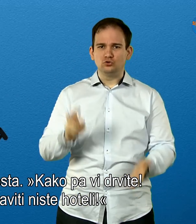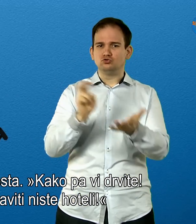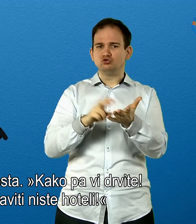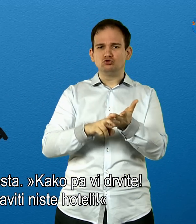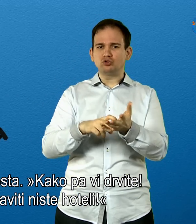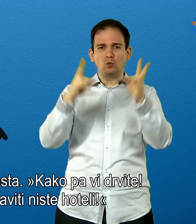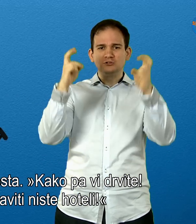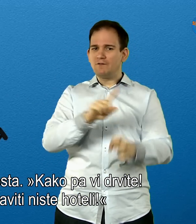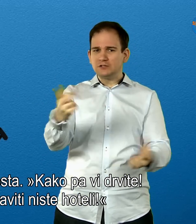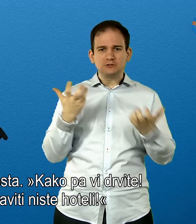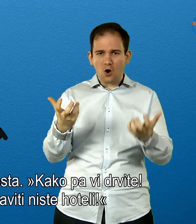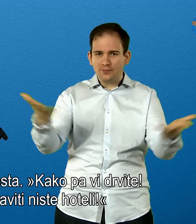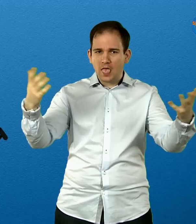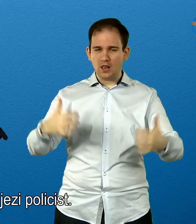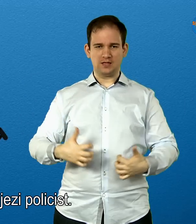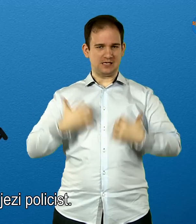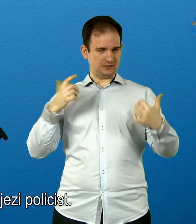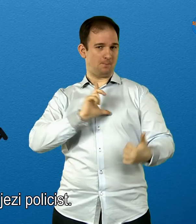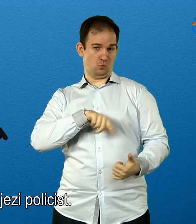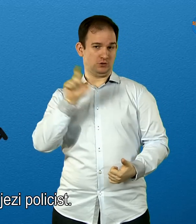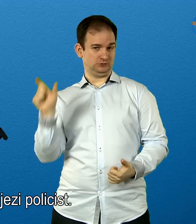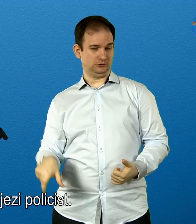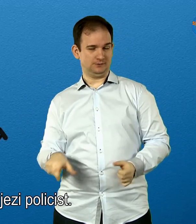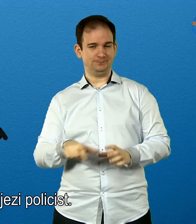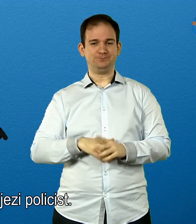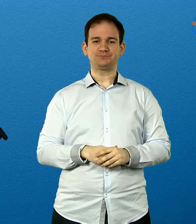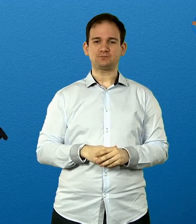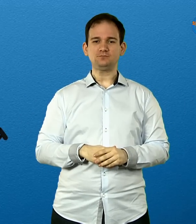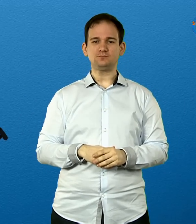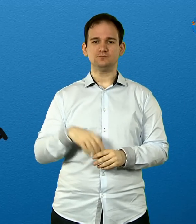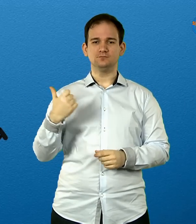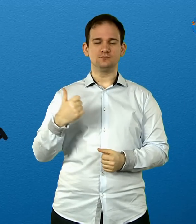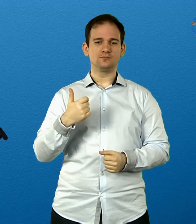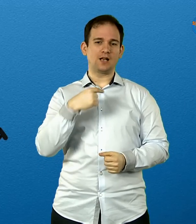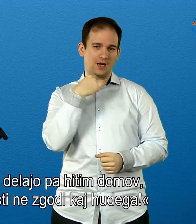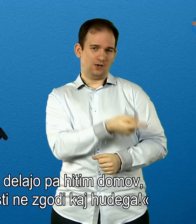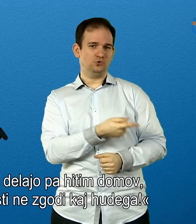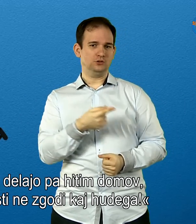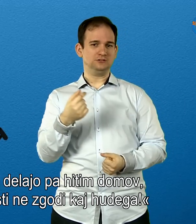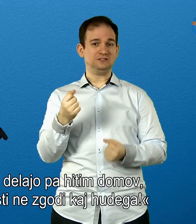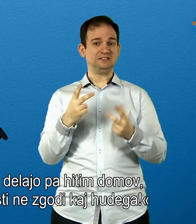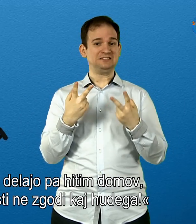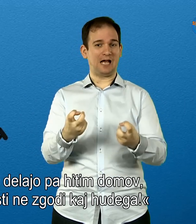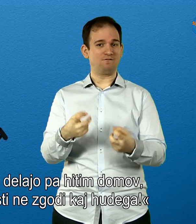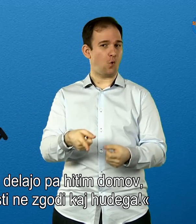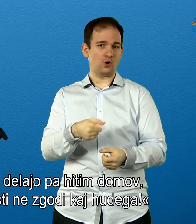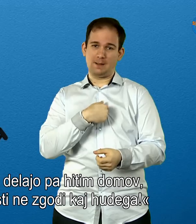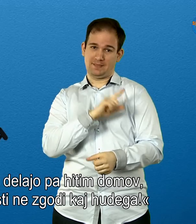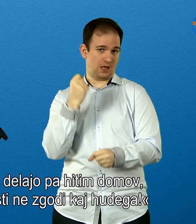še ustaviti niste hoteli, se jezi policist. Zavore mi ne delajo, pa hitim domov, da se mi